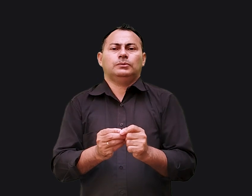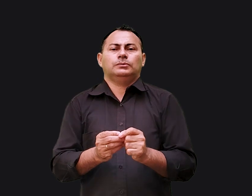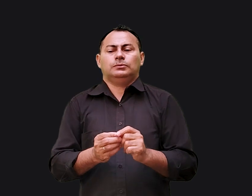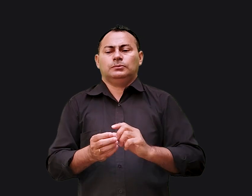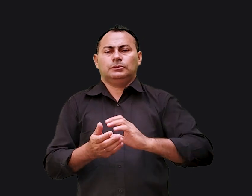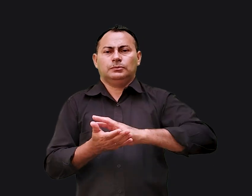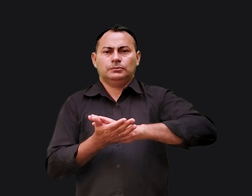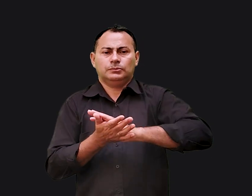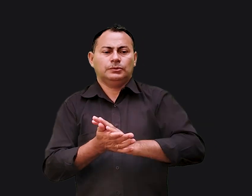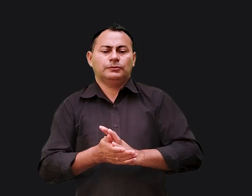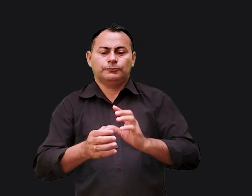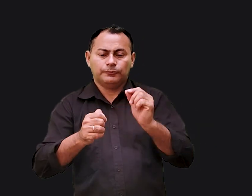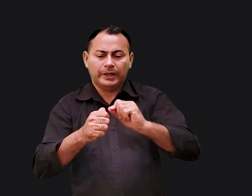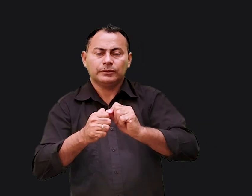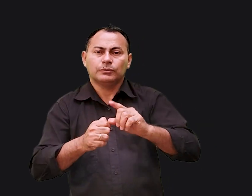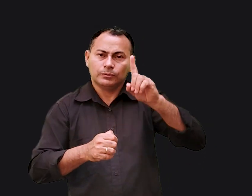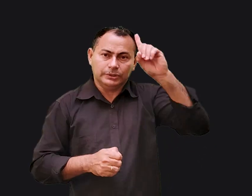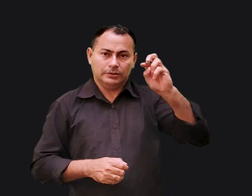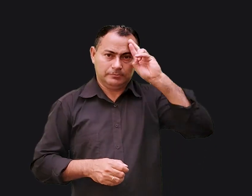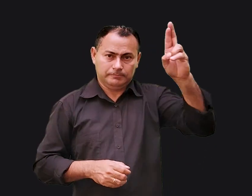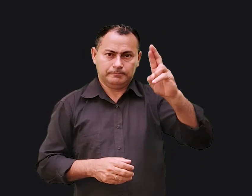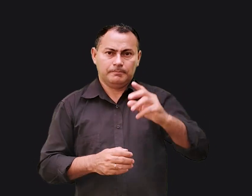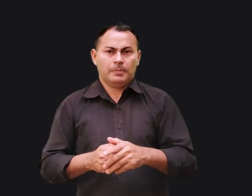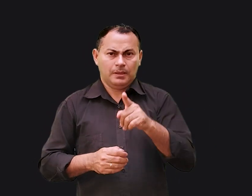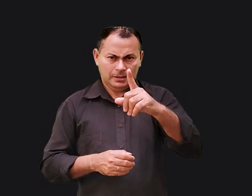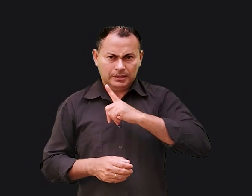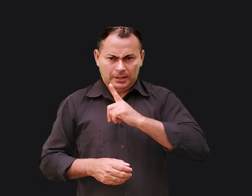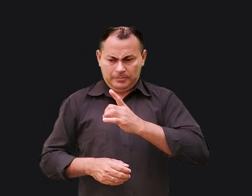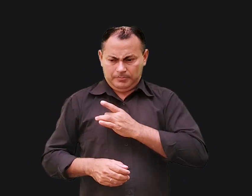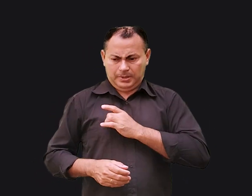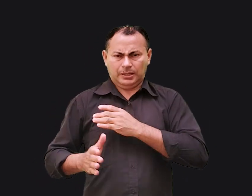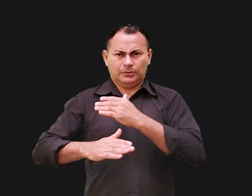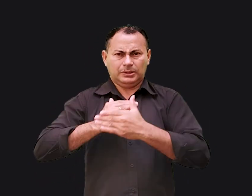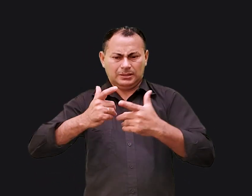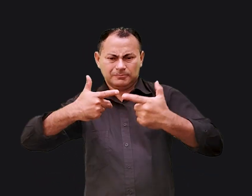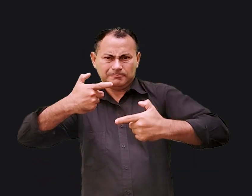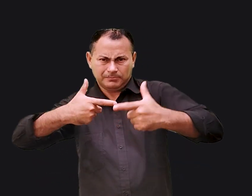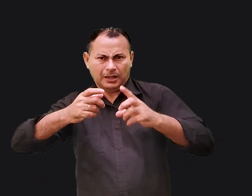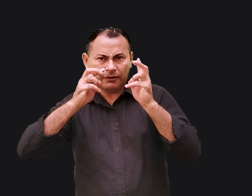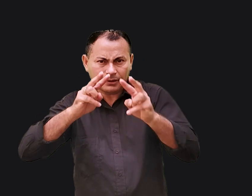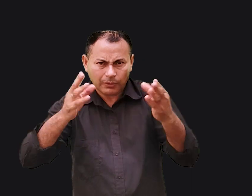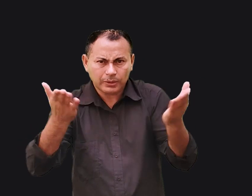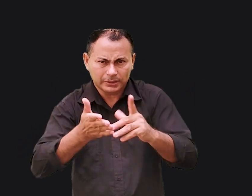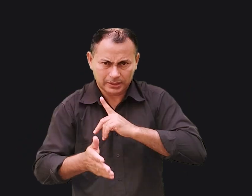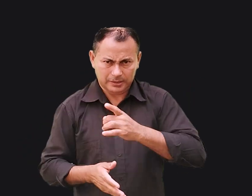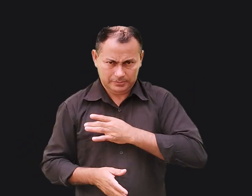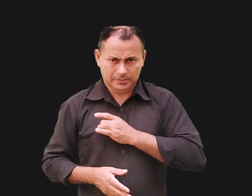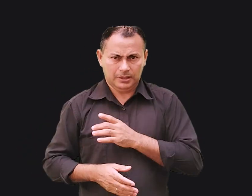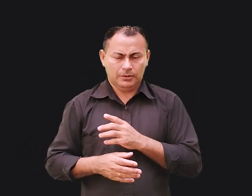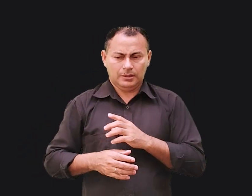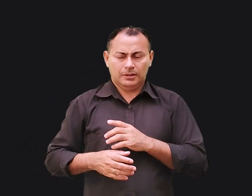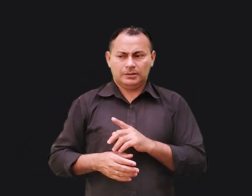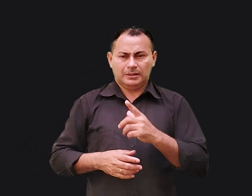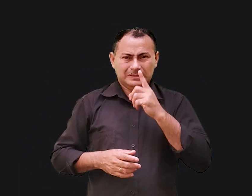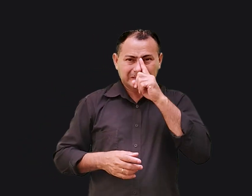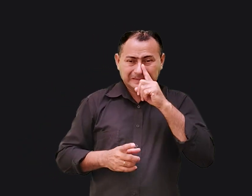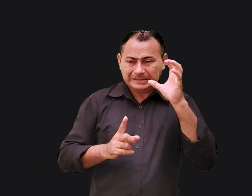consumado no dia do Senhor. Você tem medo de todas essas guerras que estamos vendo hoje? Você teme a ameaça da